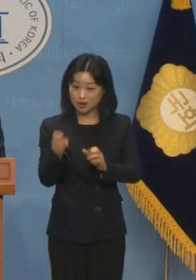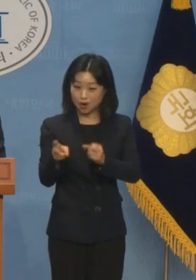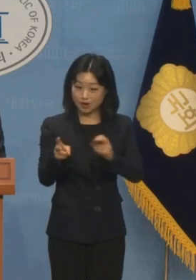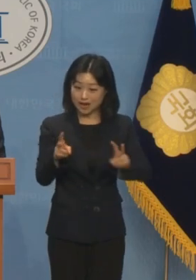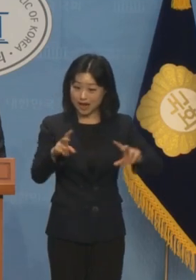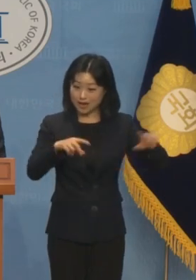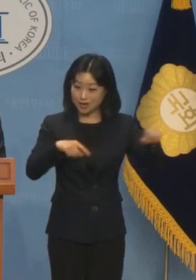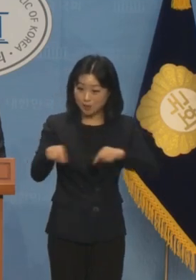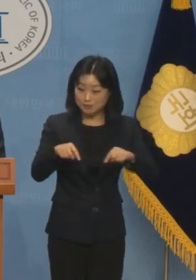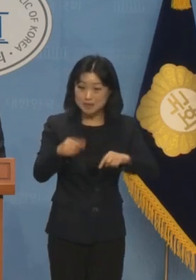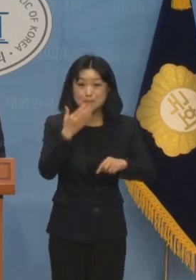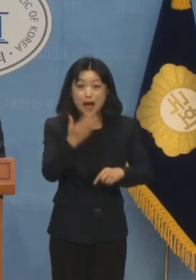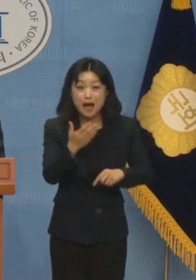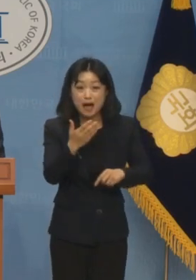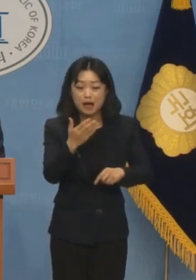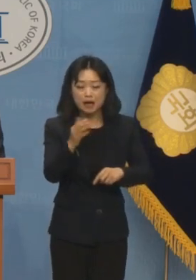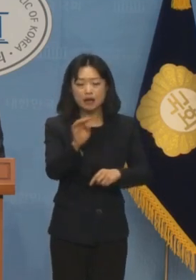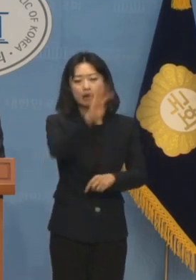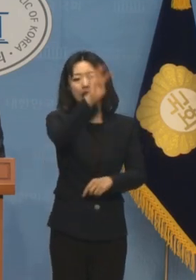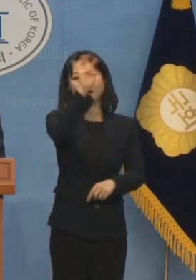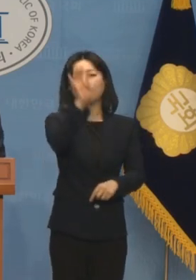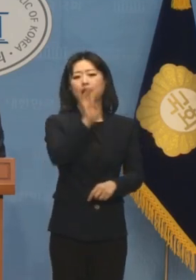것은 어불성설입니다.